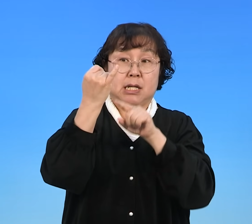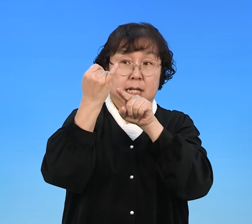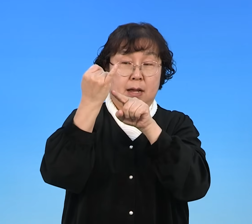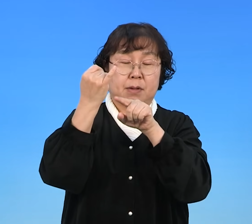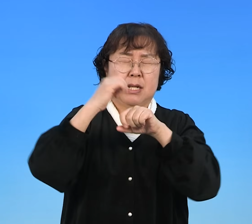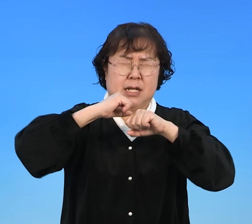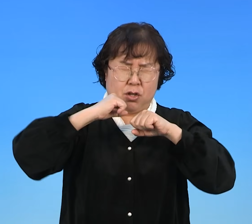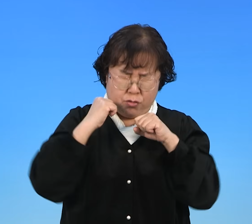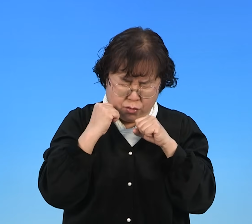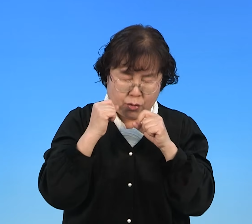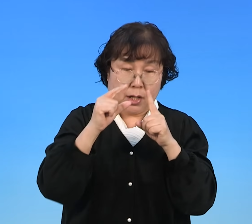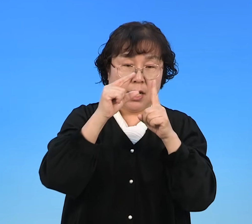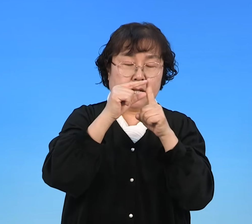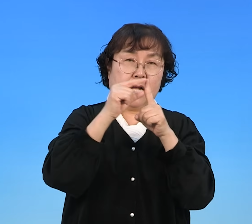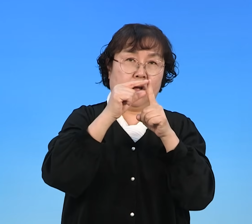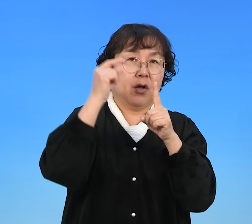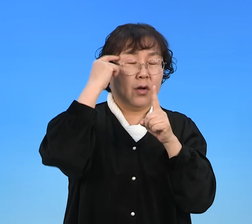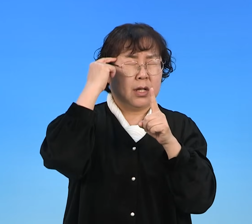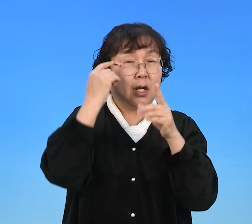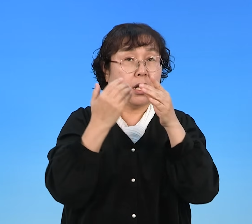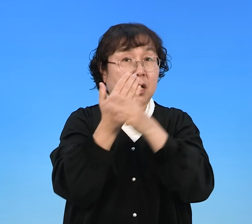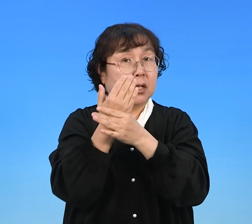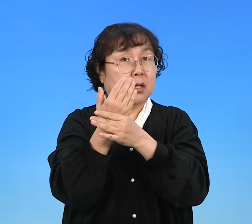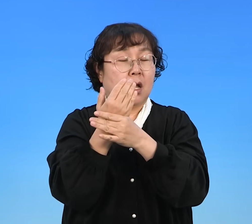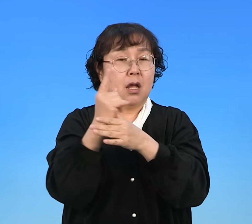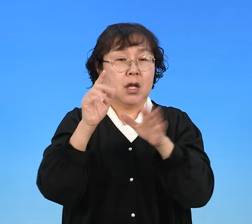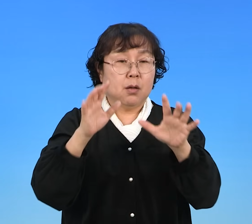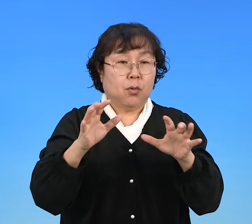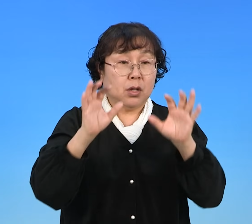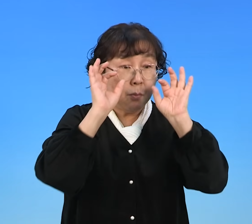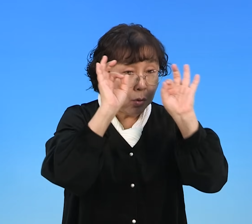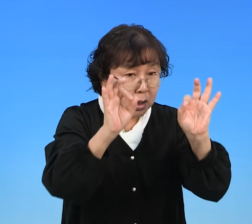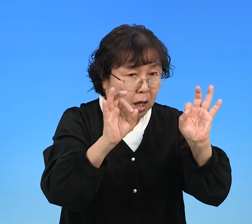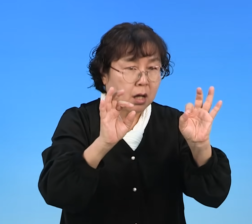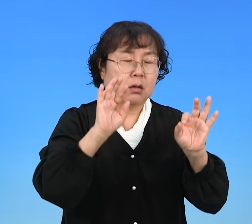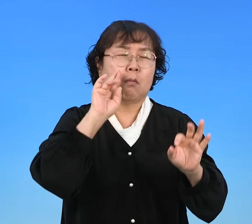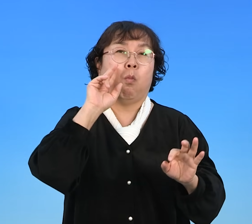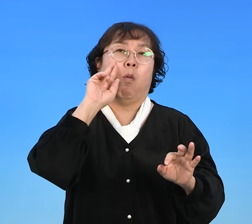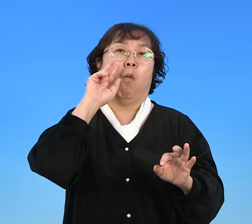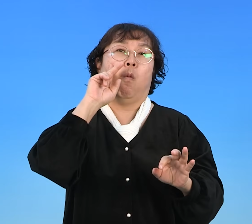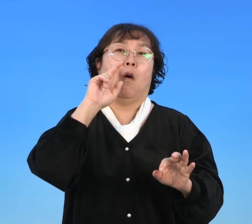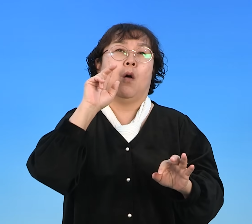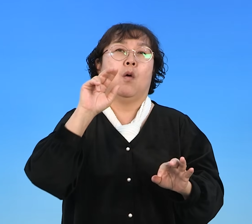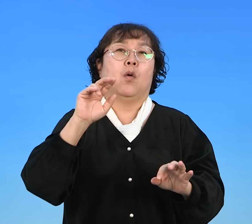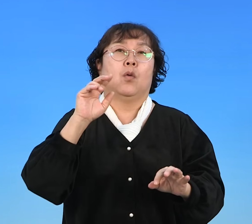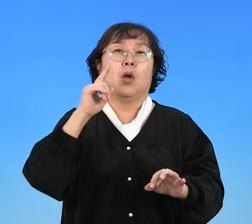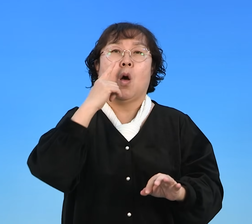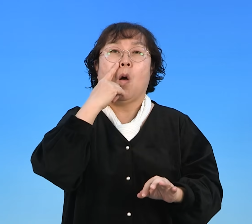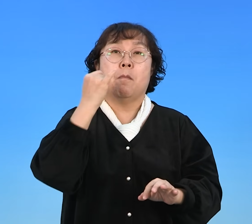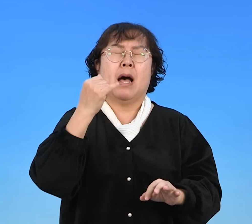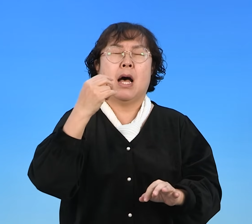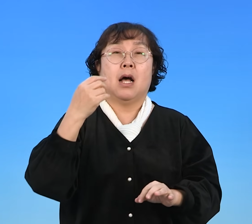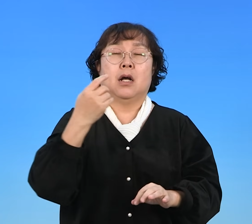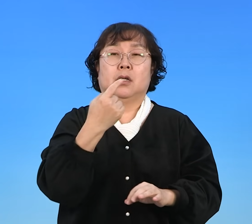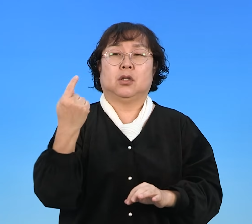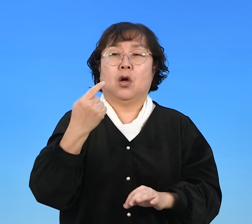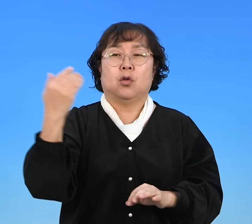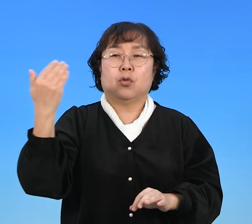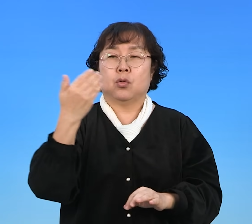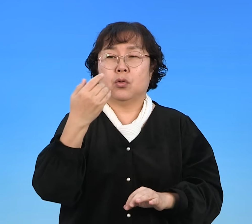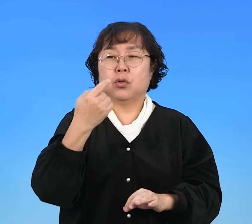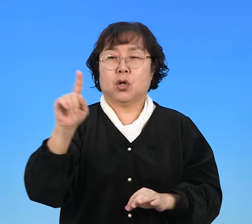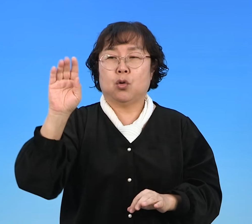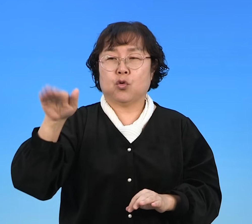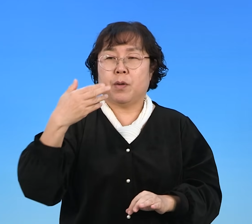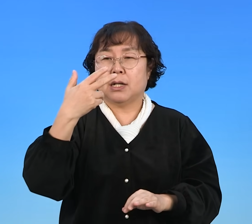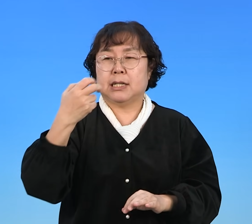승복이라는 단어가 떠올랐는데 이번에 보니까 그게 아니에요. 저희 어머니는 77년도에 미국으로